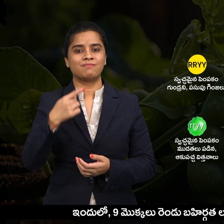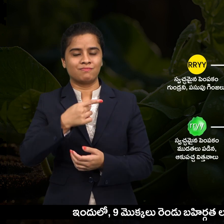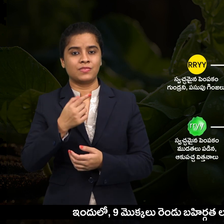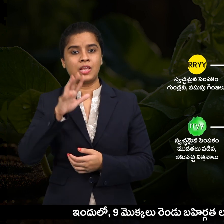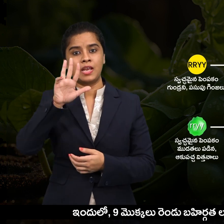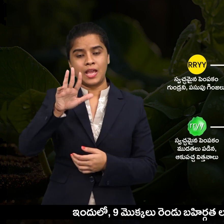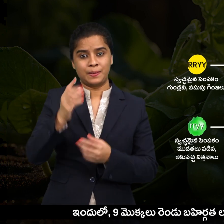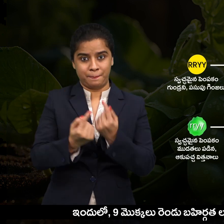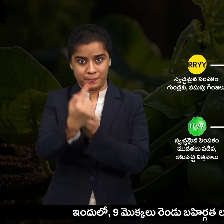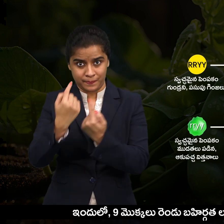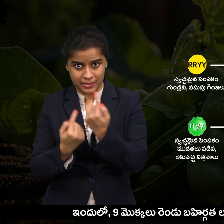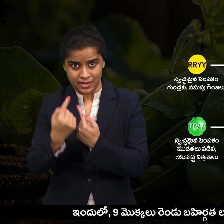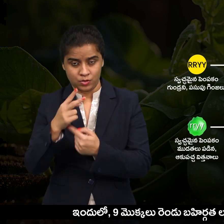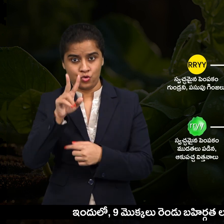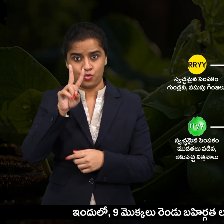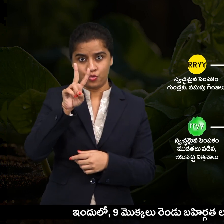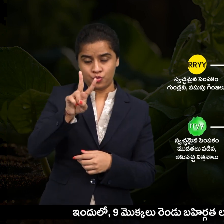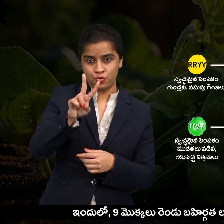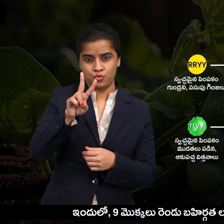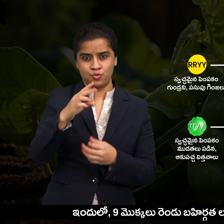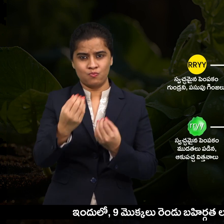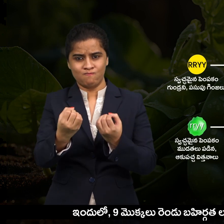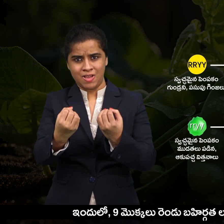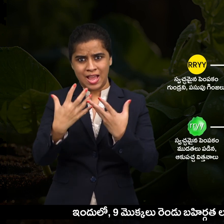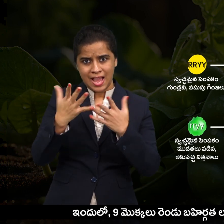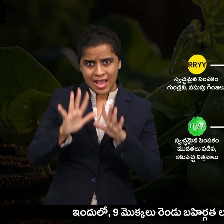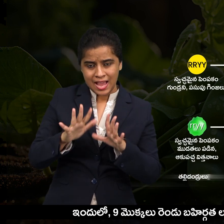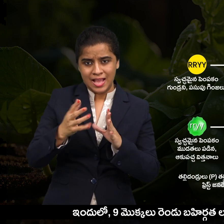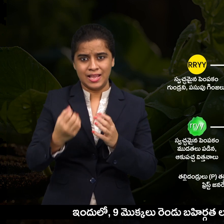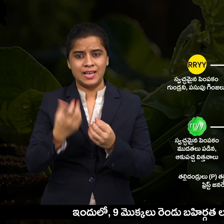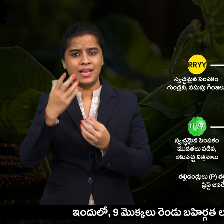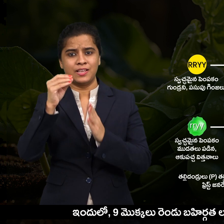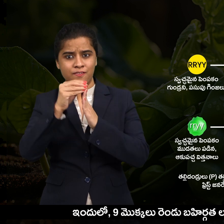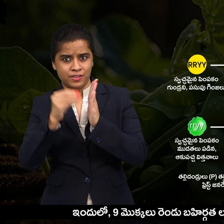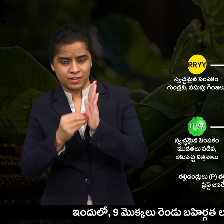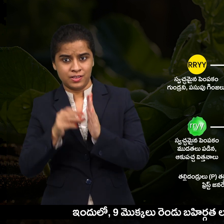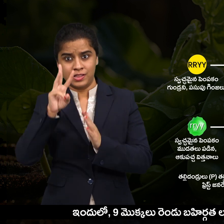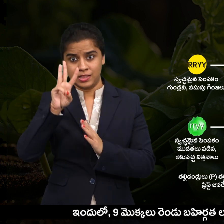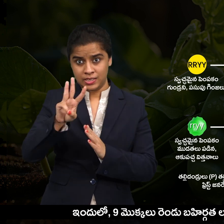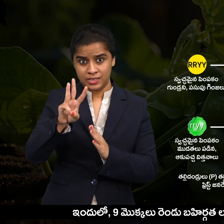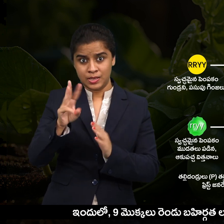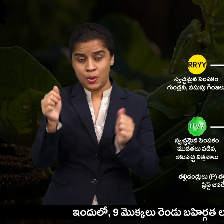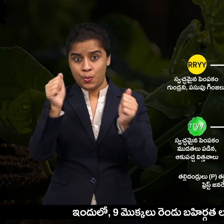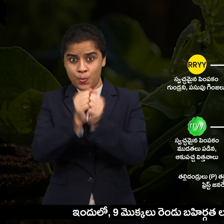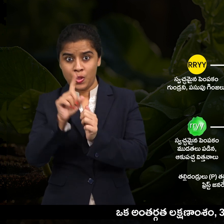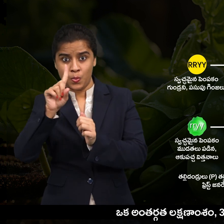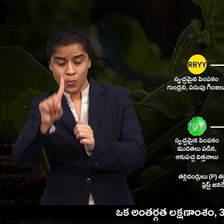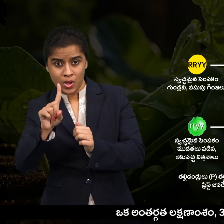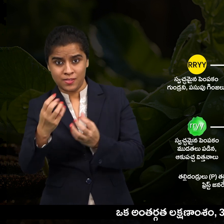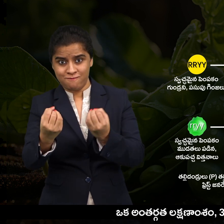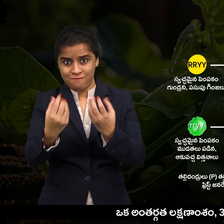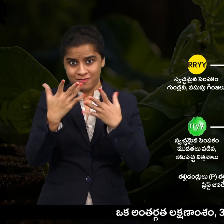ఇందులో 9 మొక్కలు 2 బహిర్గత లక్షణాంశాలు, 3 ఒక బహిర్గత లక్షణాంశం మరియు